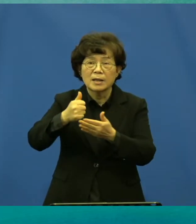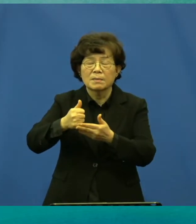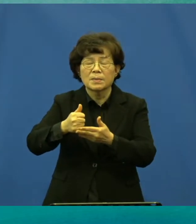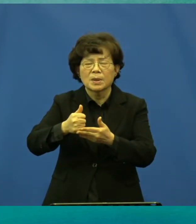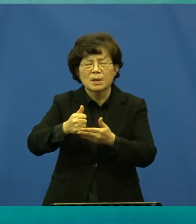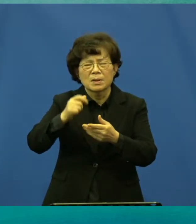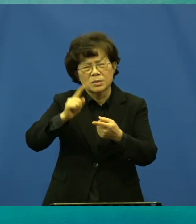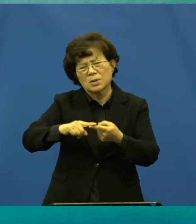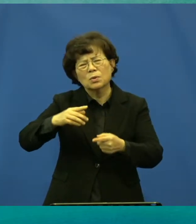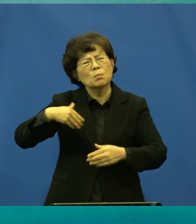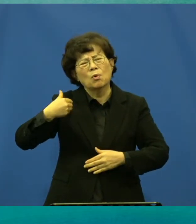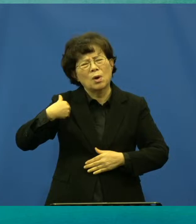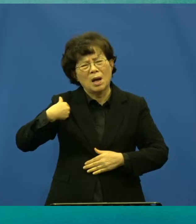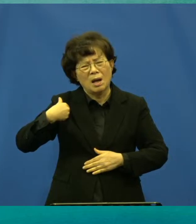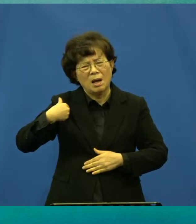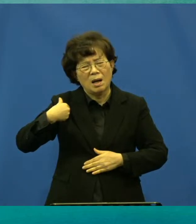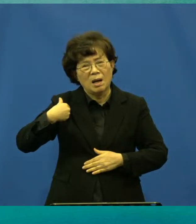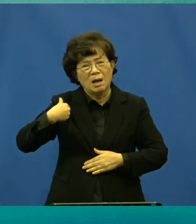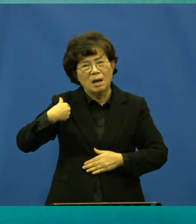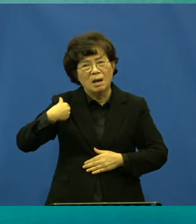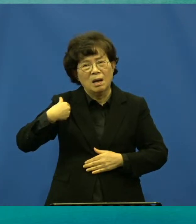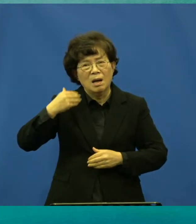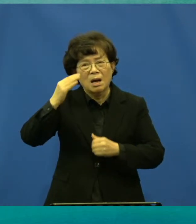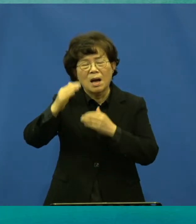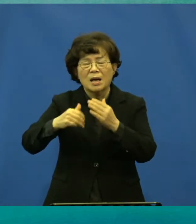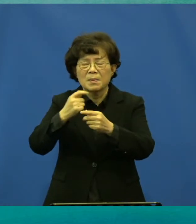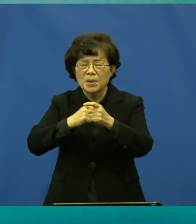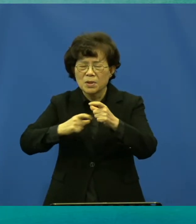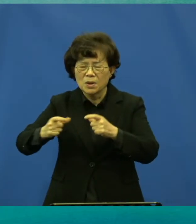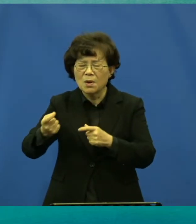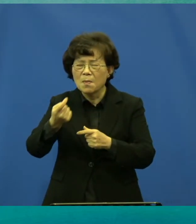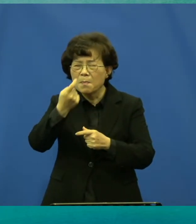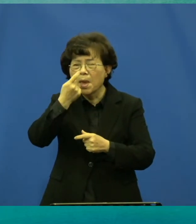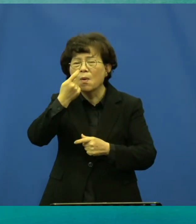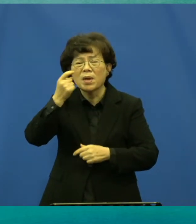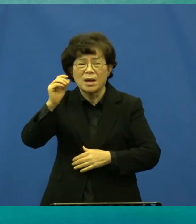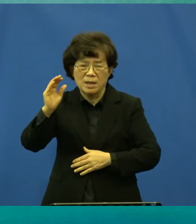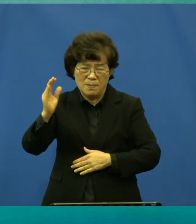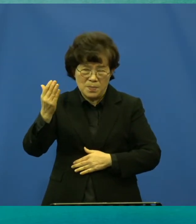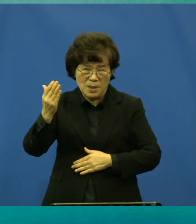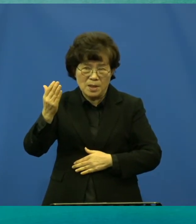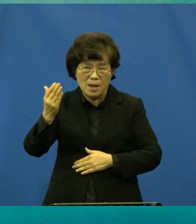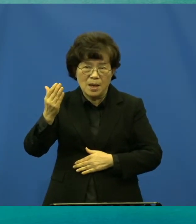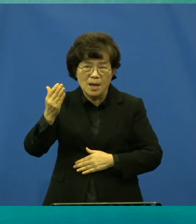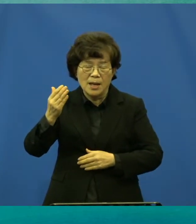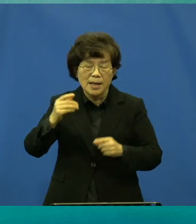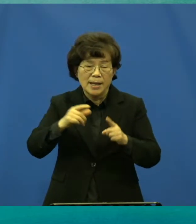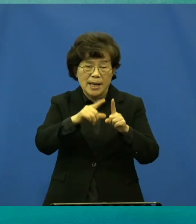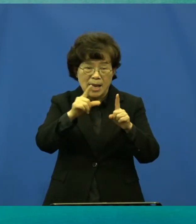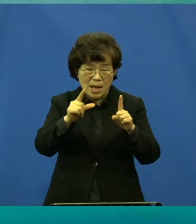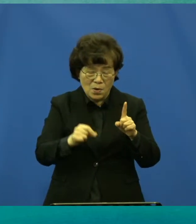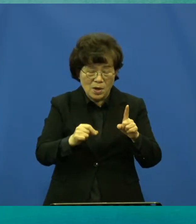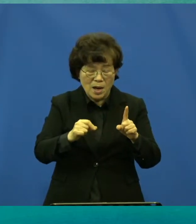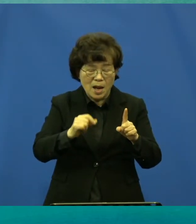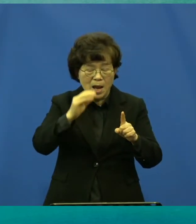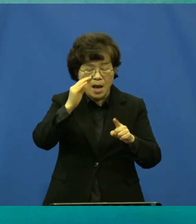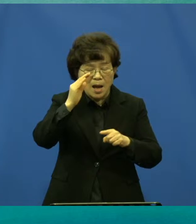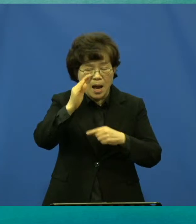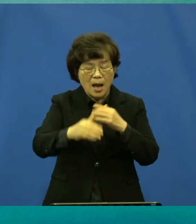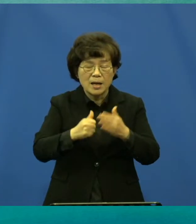것입니다. 그리고 우리는 하나님을 더 많이 배워야 한다. 이 연초에 여러분들이 그런 열망이 있게 되기를